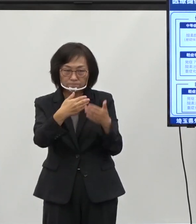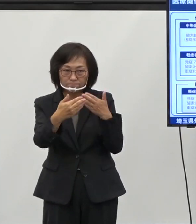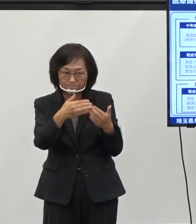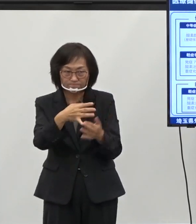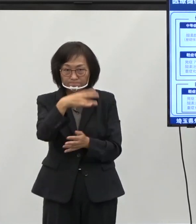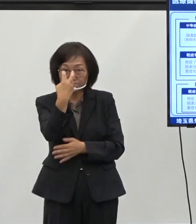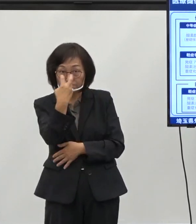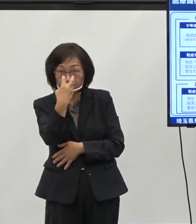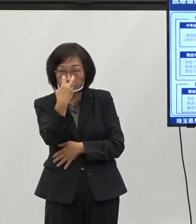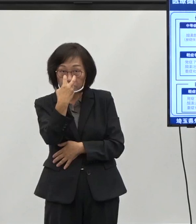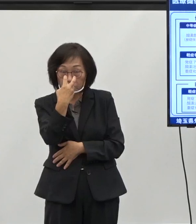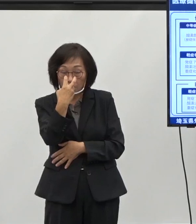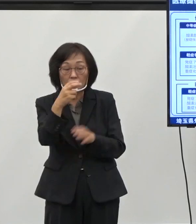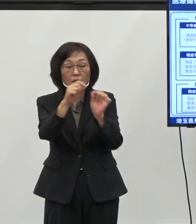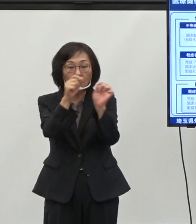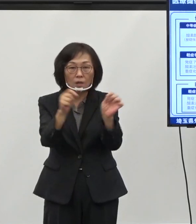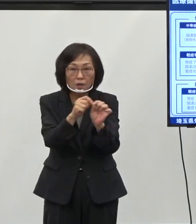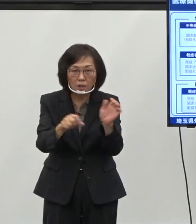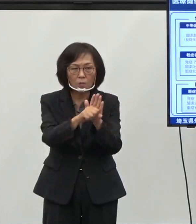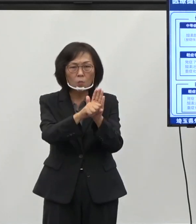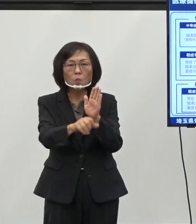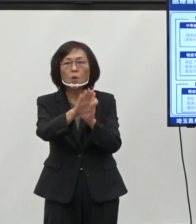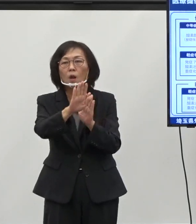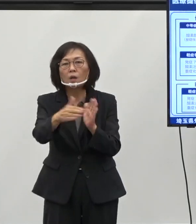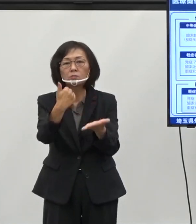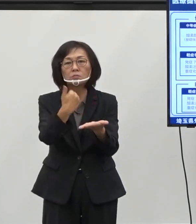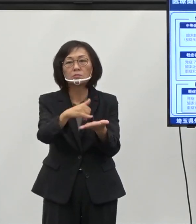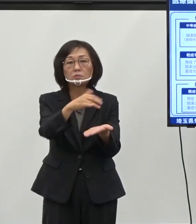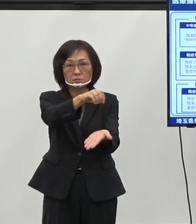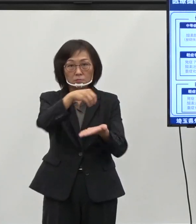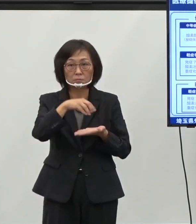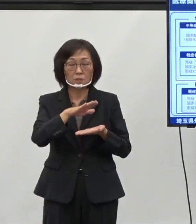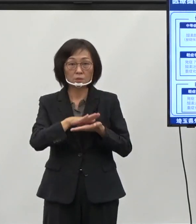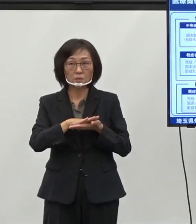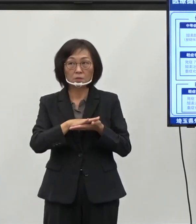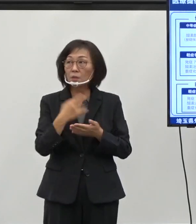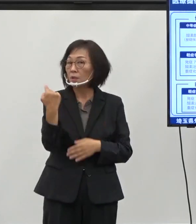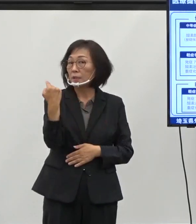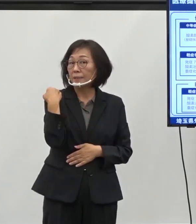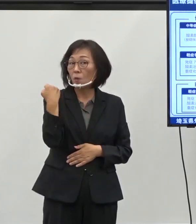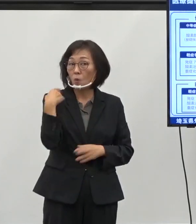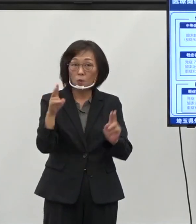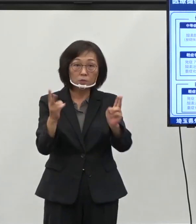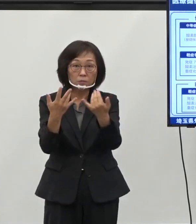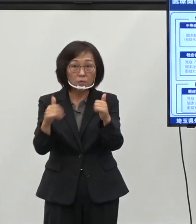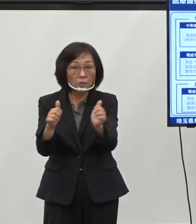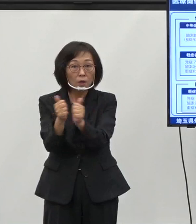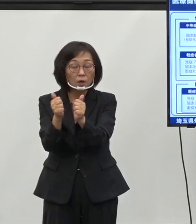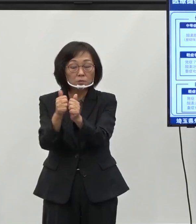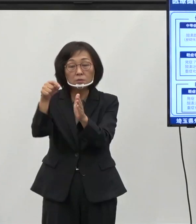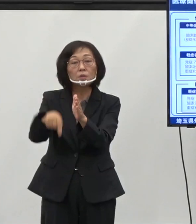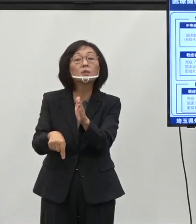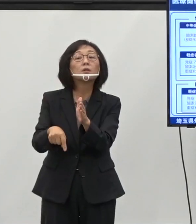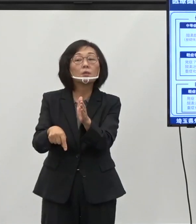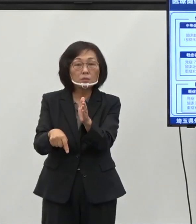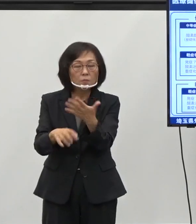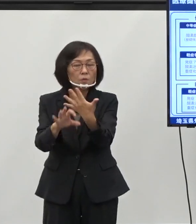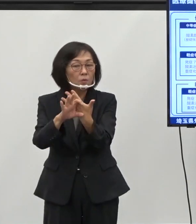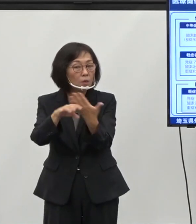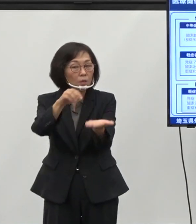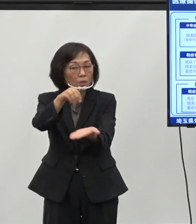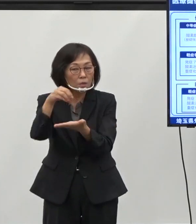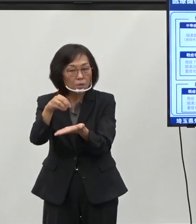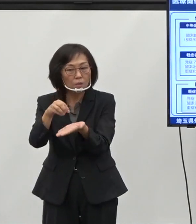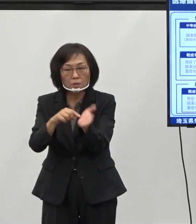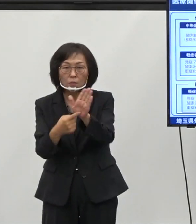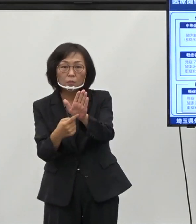について効果があったというふうに言われており、実は昨日の専門家会合においてもいくつかの症例について見てい